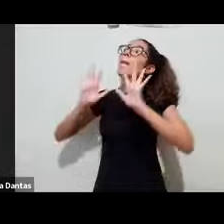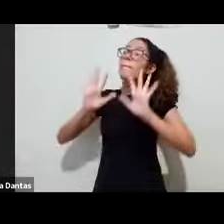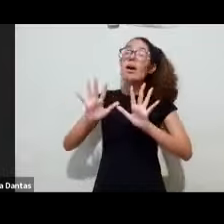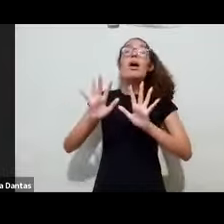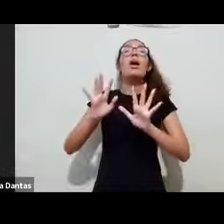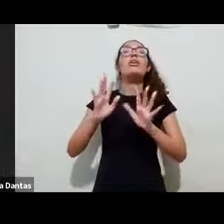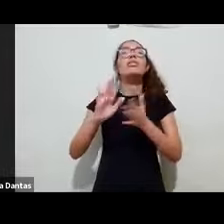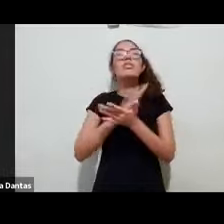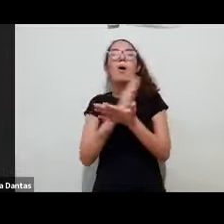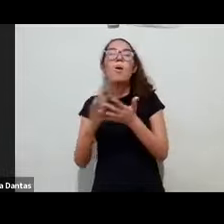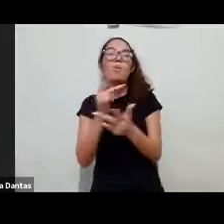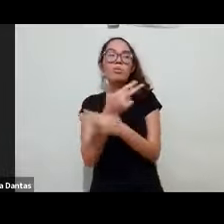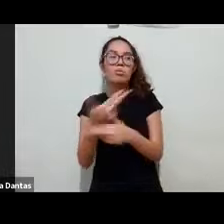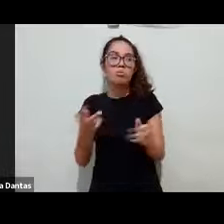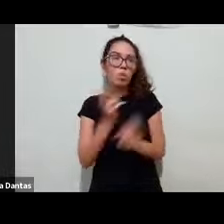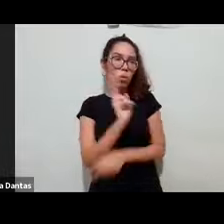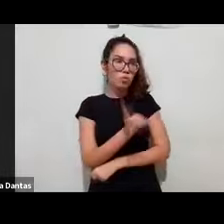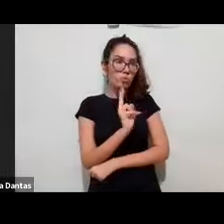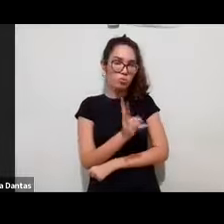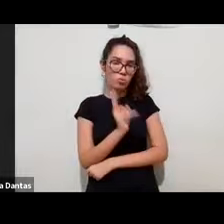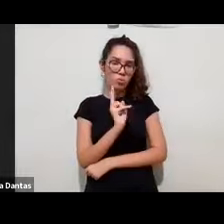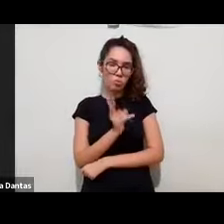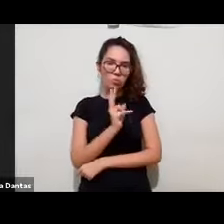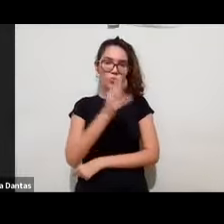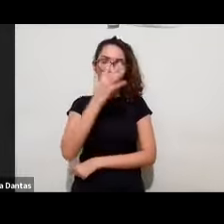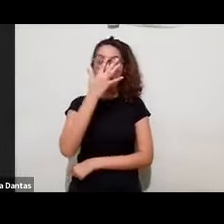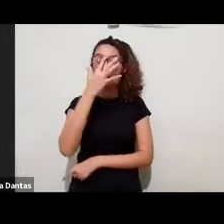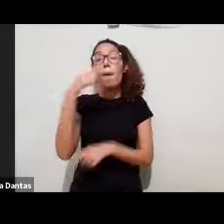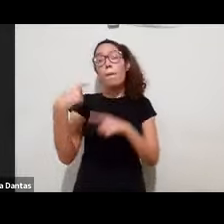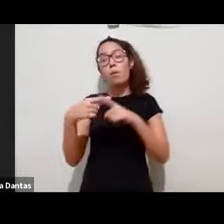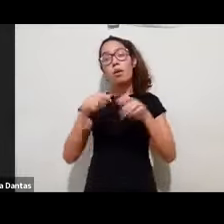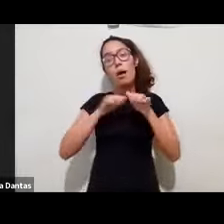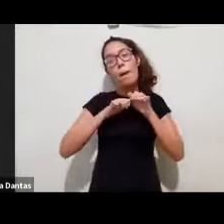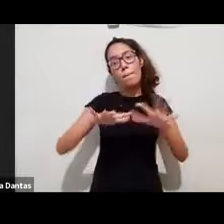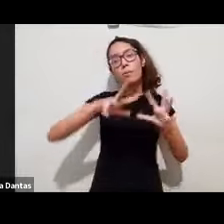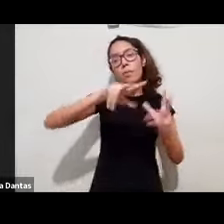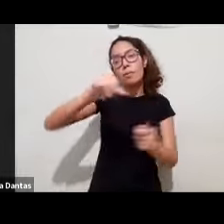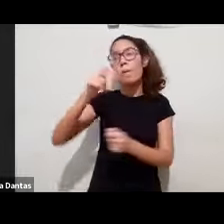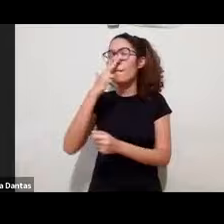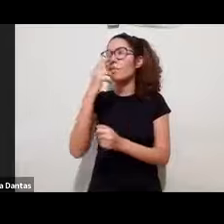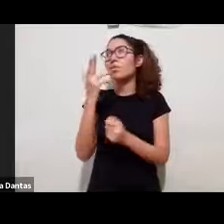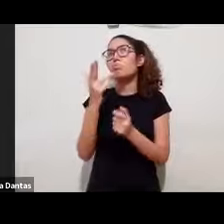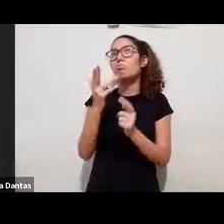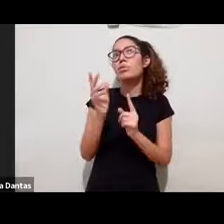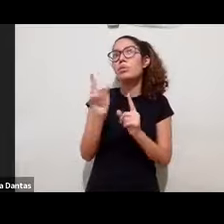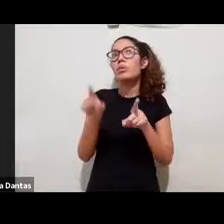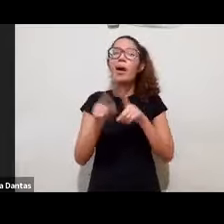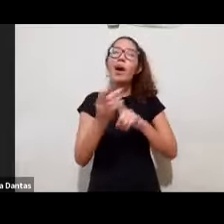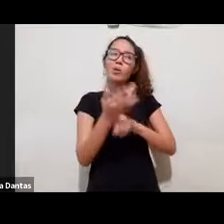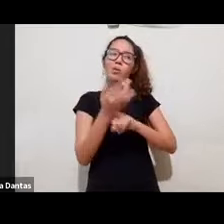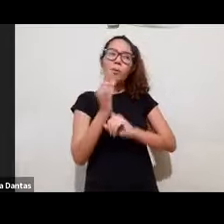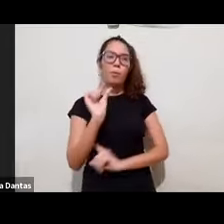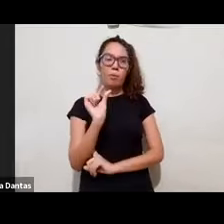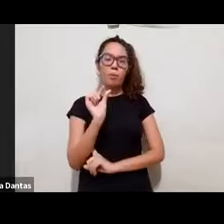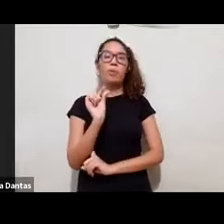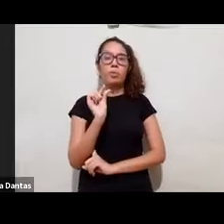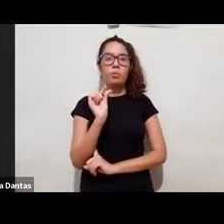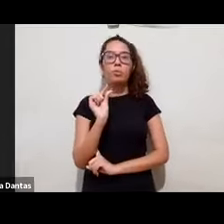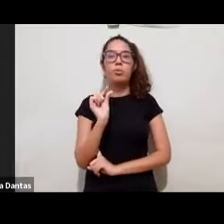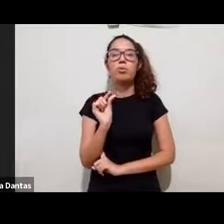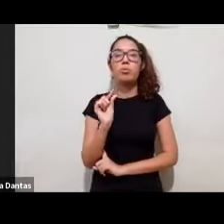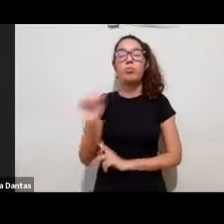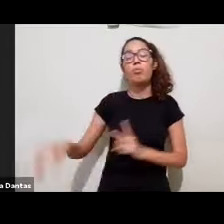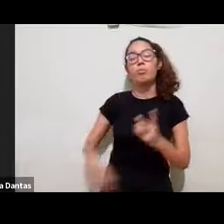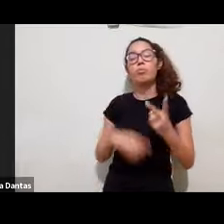Então, de certa forma, a pandemia até ajudou, né, nessa parte da reforma psiquiátrica. Na outra parte, que é a parte da